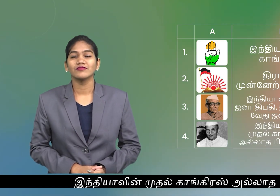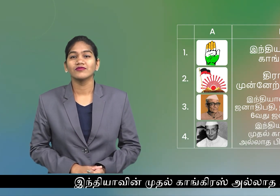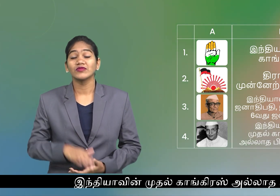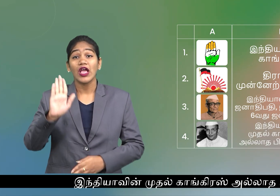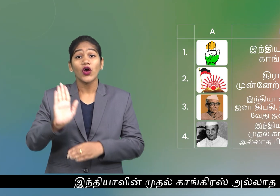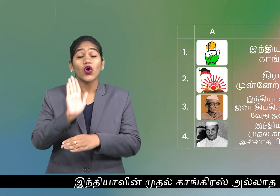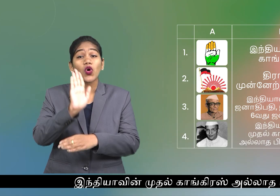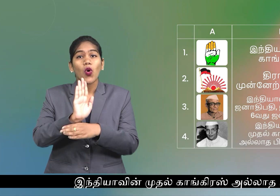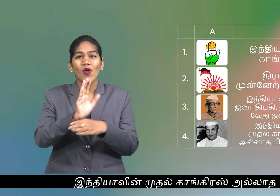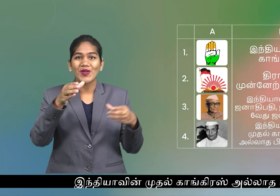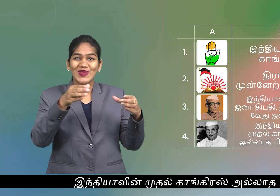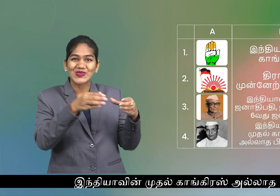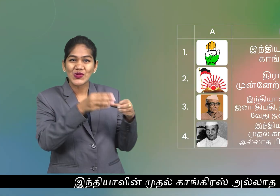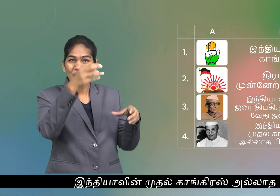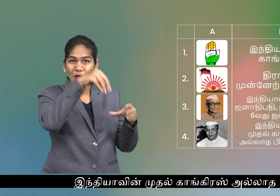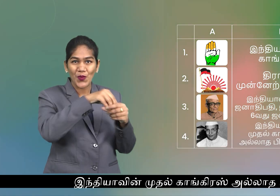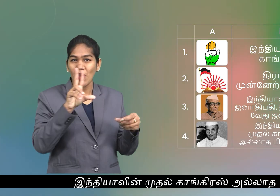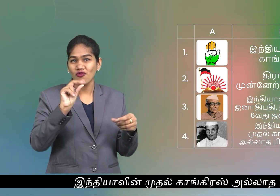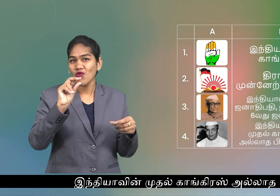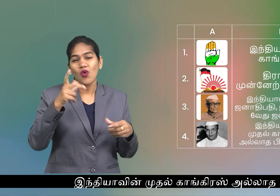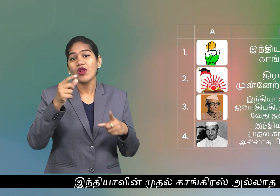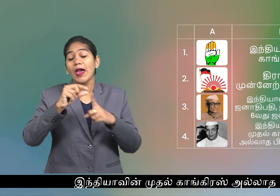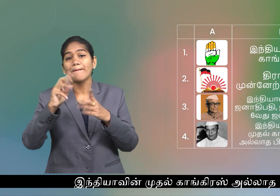இந்தியாவின் முதல் காங்கிரஸ் அல்லாத பிரதமர்.